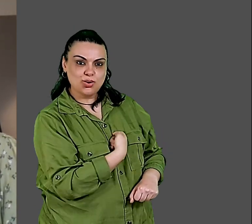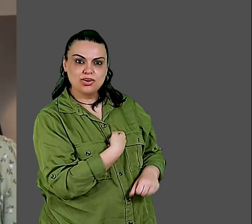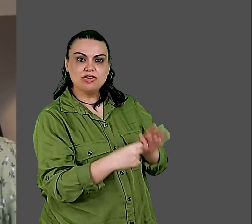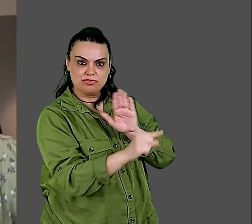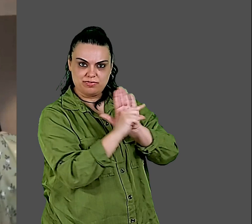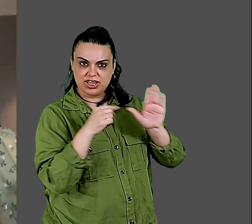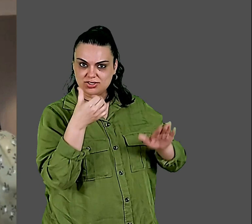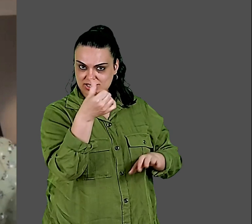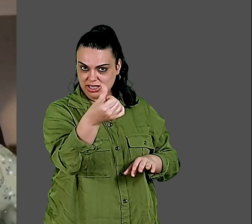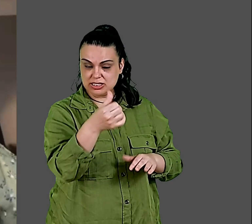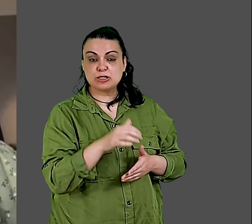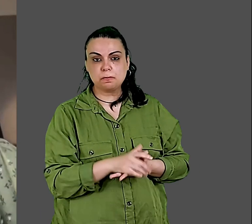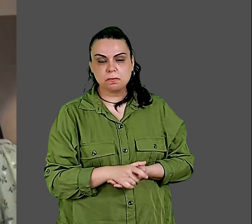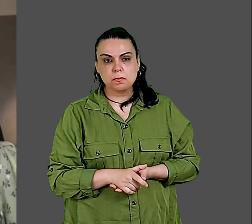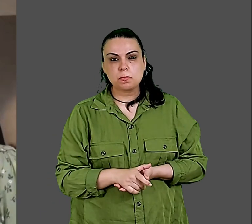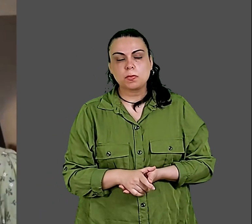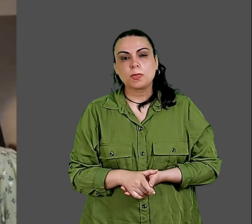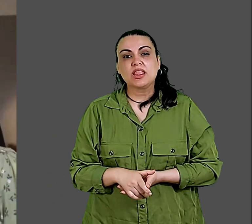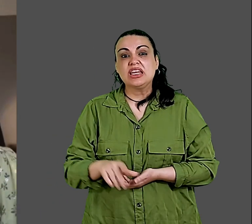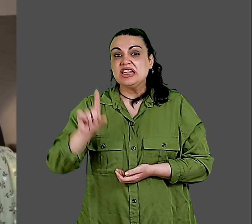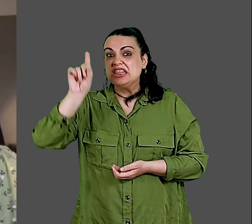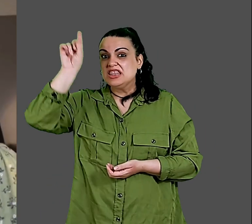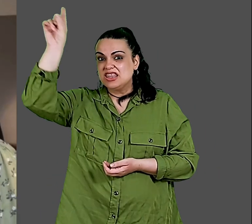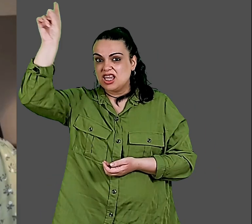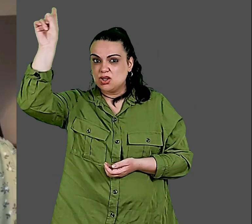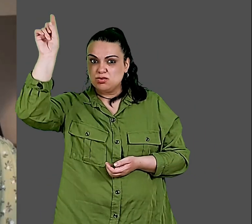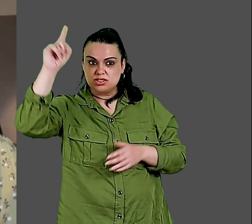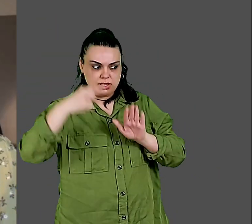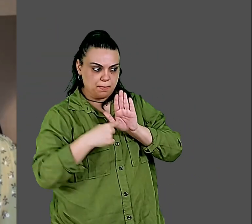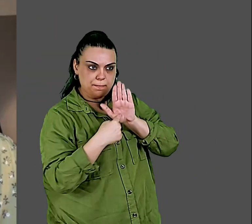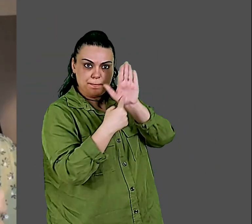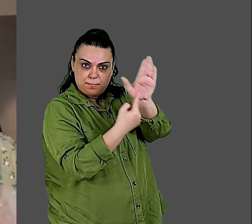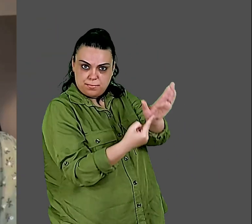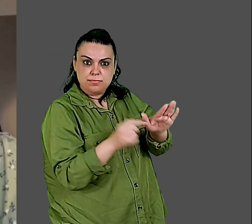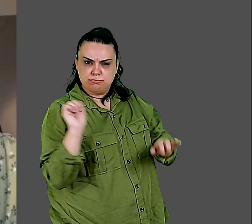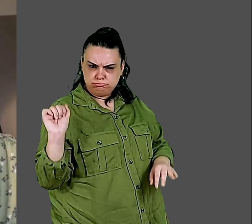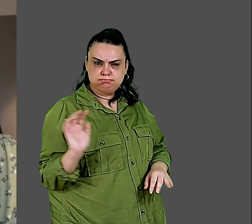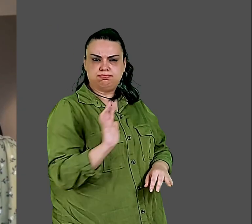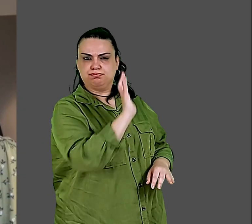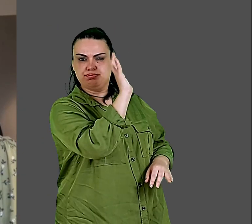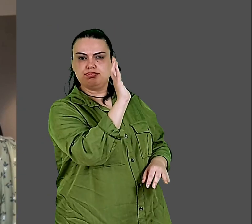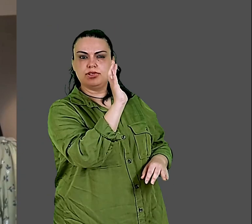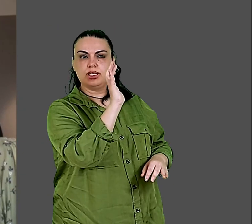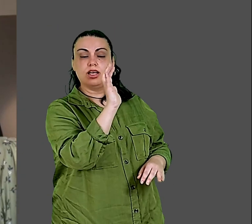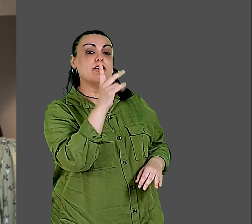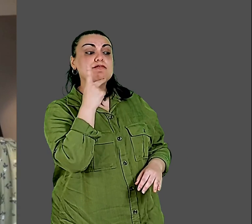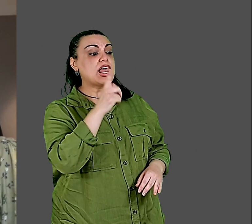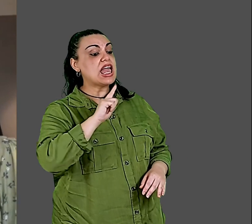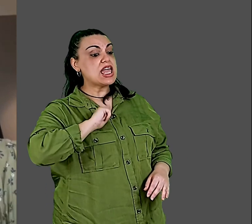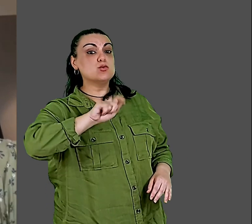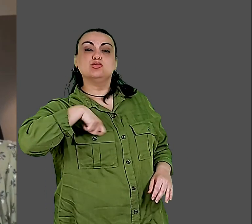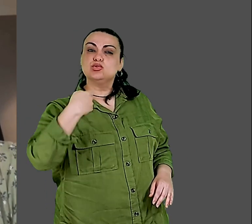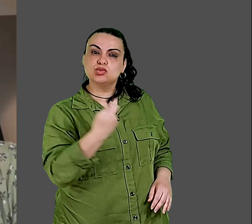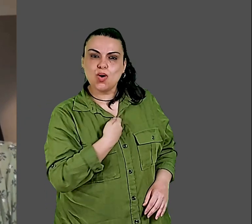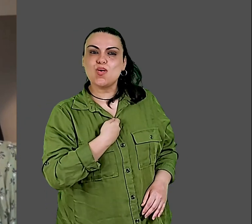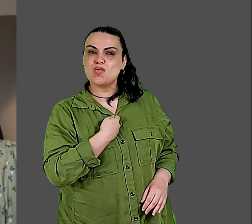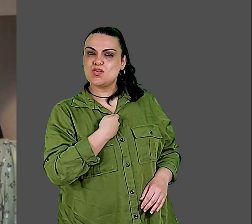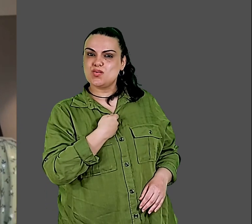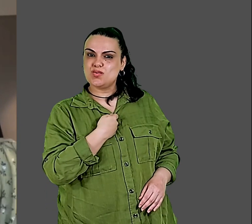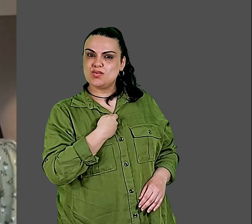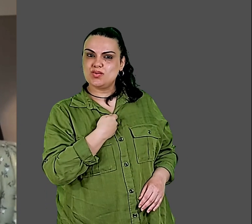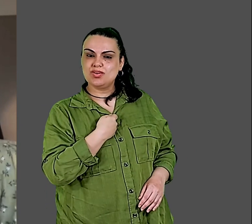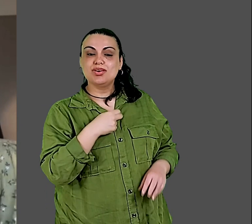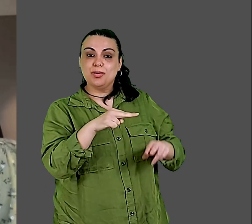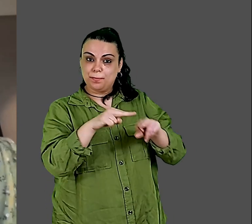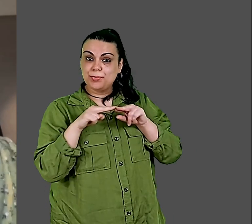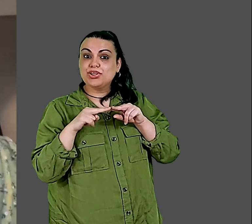6. Quando o Senhor se revela a Moisés, ele está dizendo eu sou, ele está se apresentando dizendo quem ele é. Até